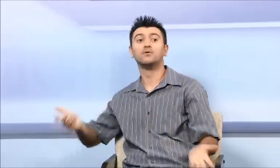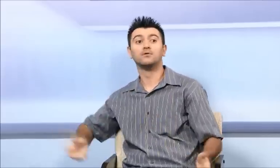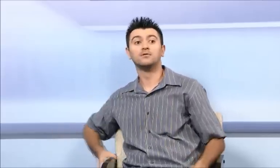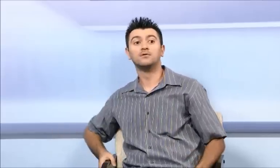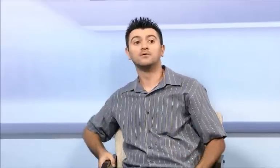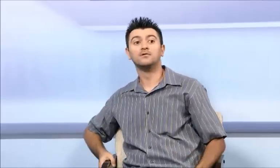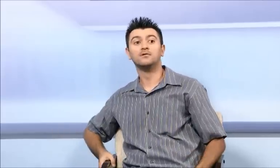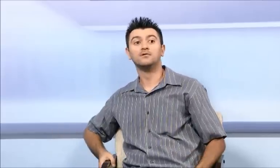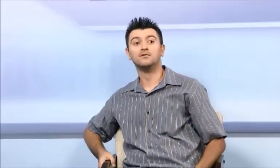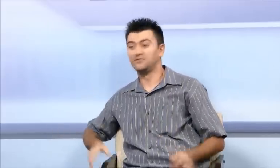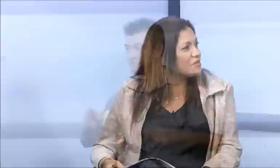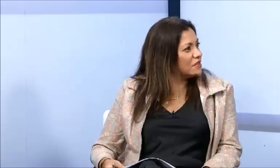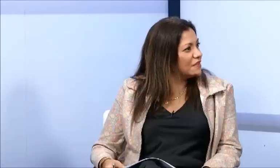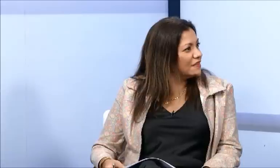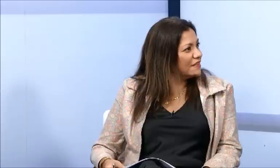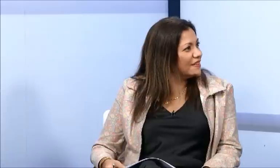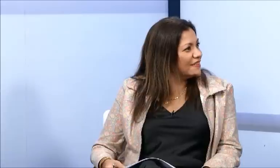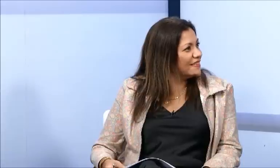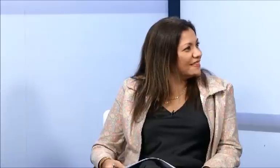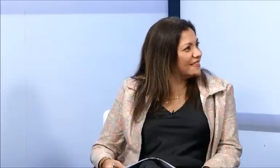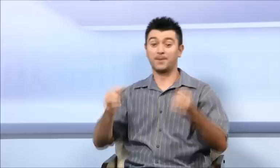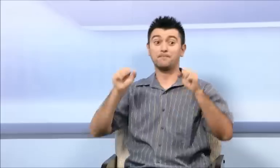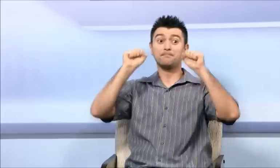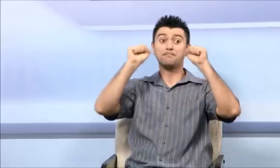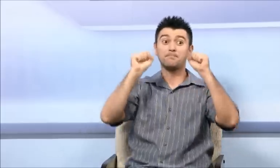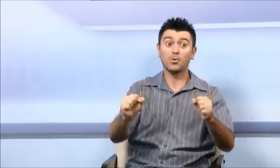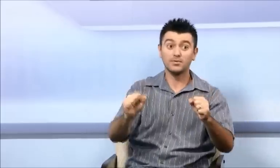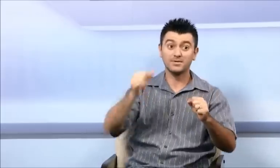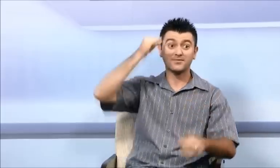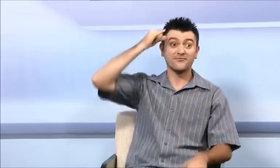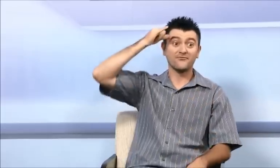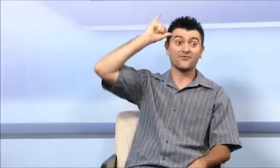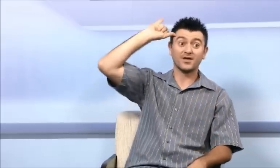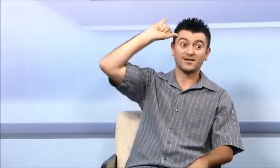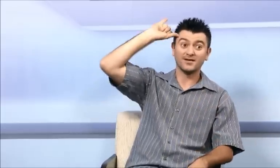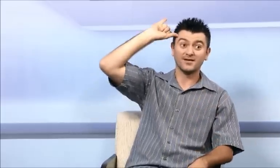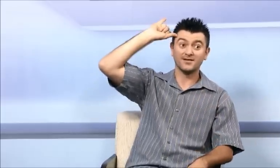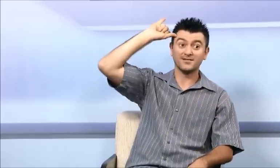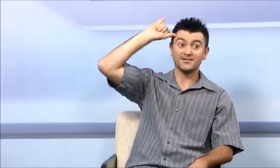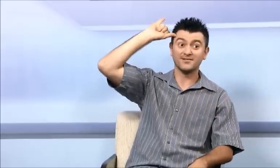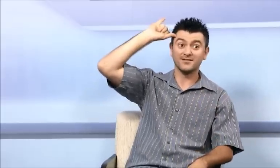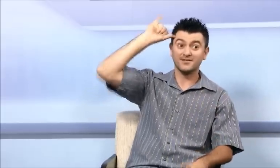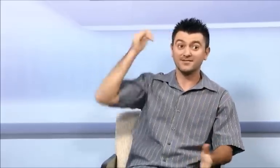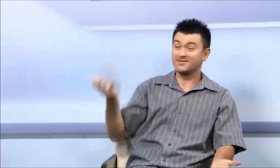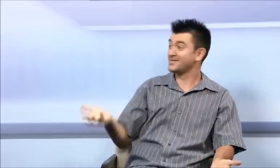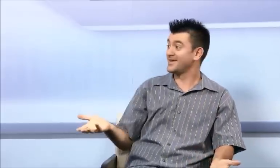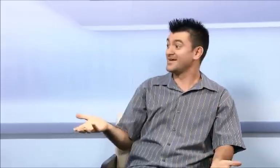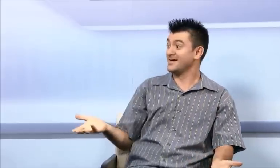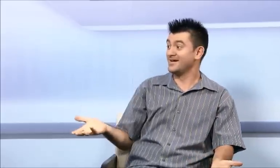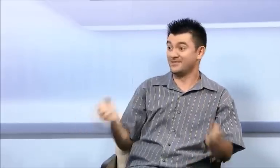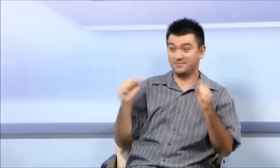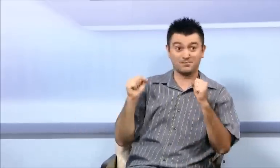Fala, faca, depende. Pode ser faca, pode ser fala, pode ser vaca.